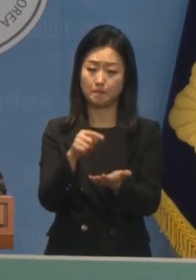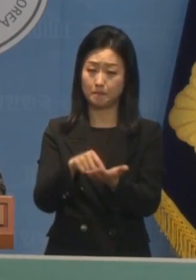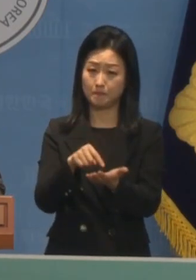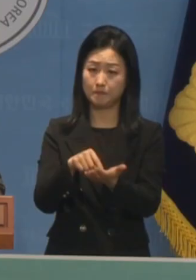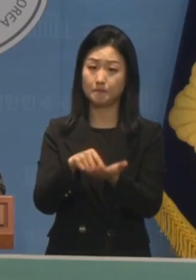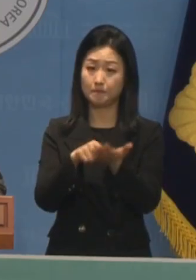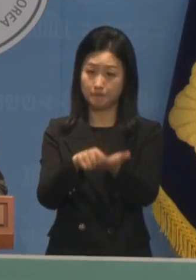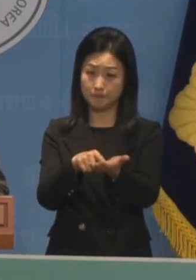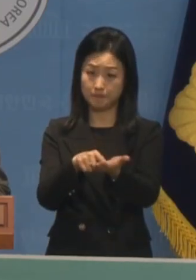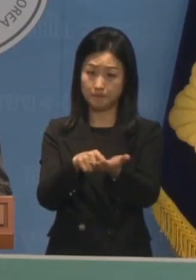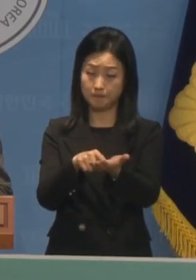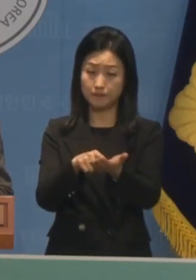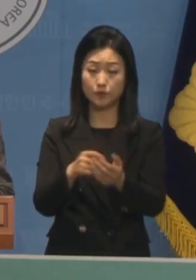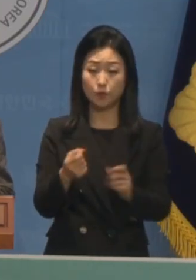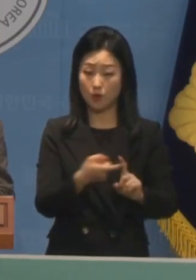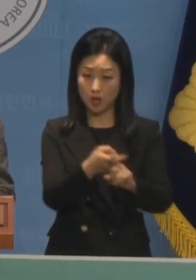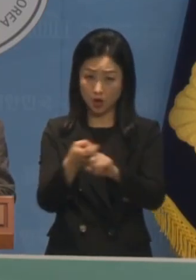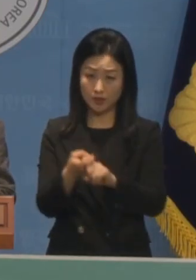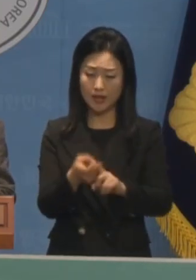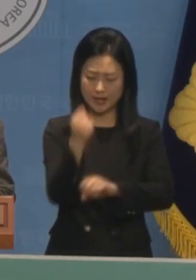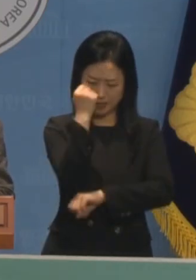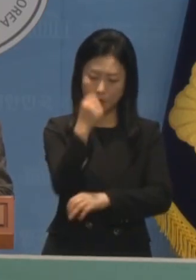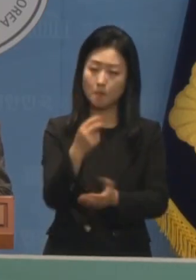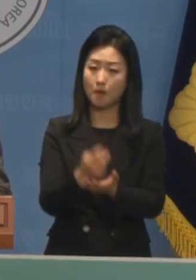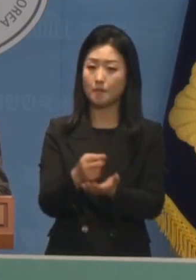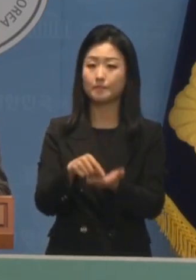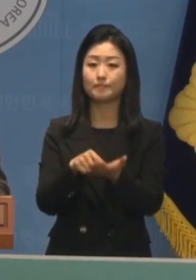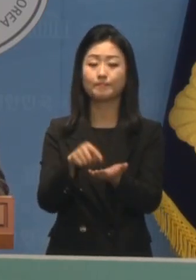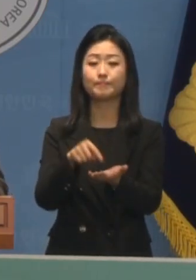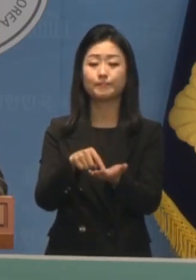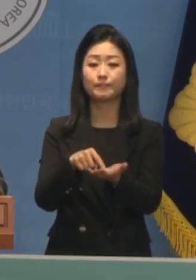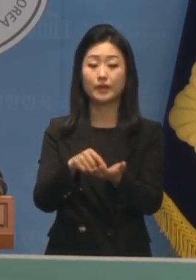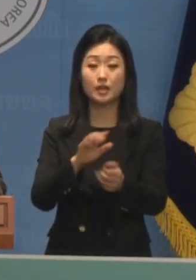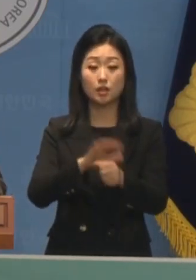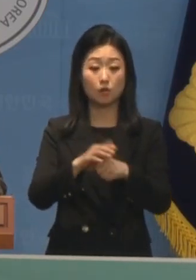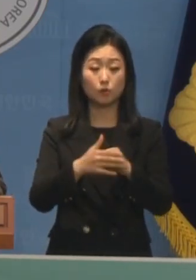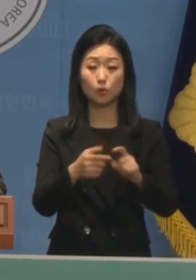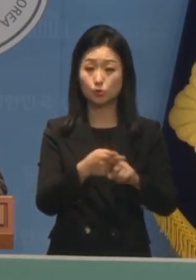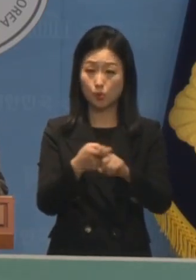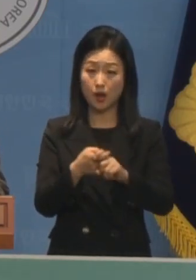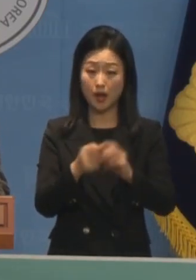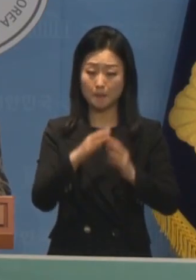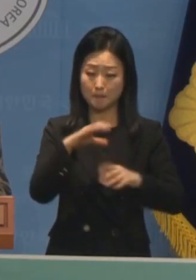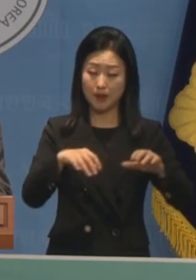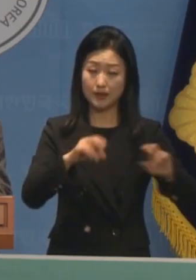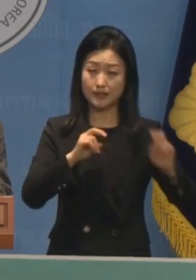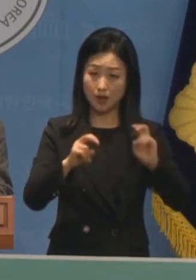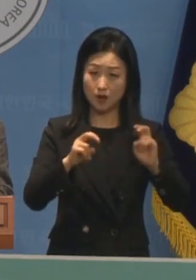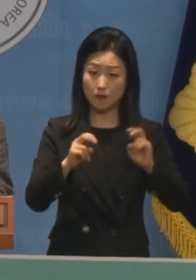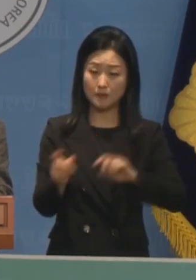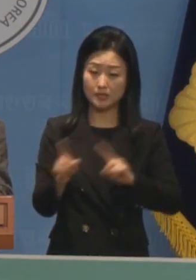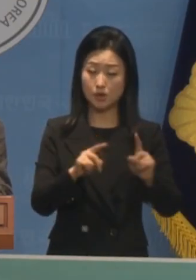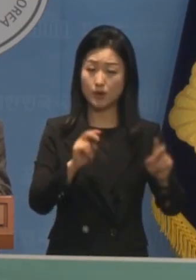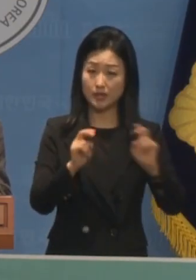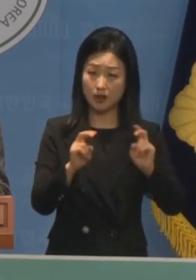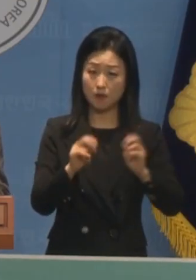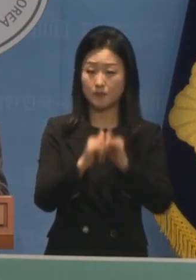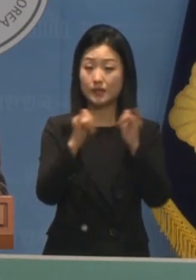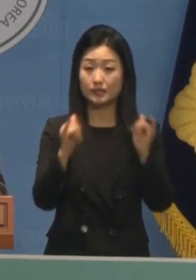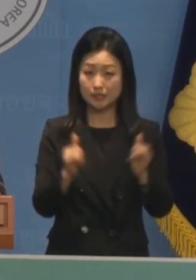사회 연대 경제의 기본법입니다. 협동조합, 마을기업, 자활기업, 사회적